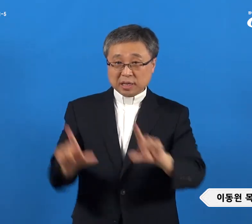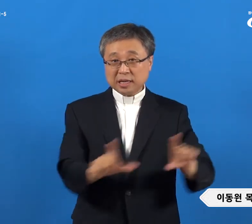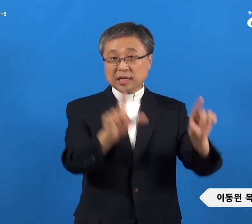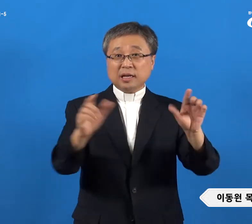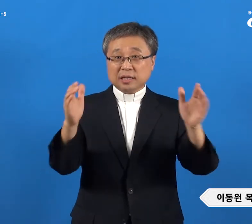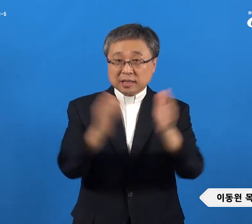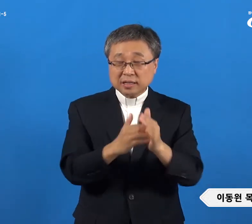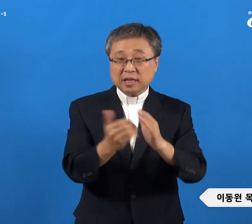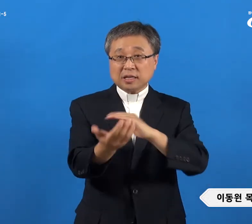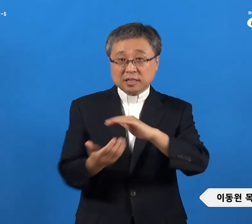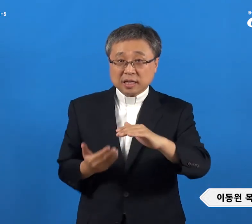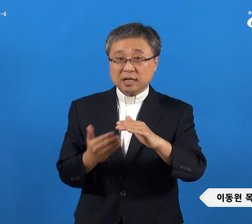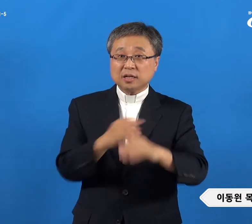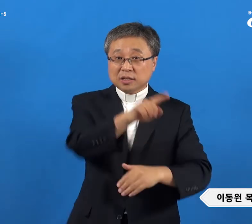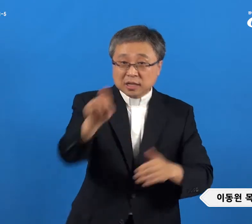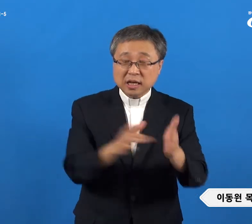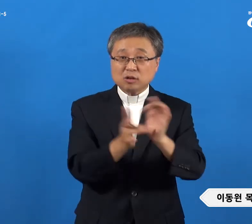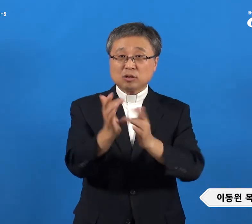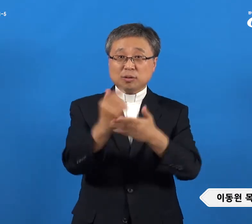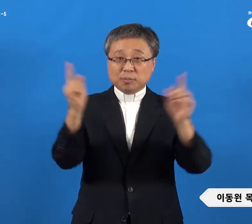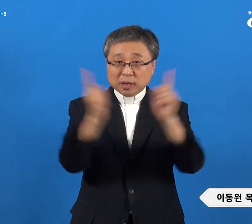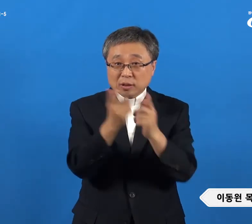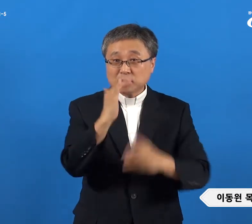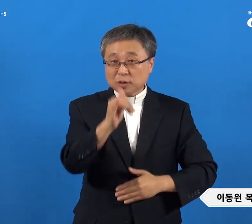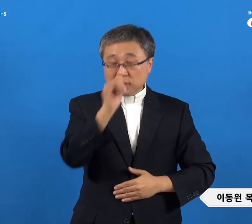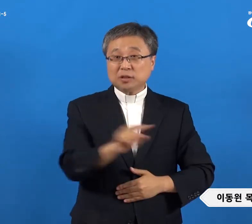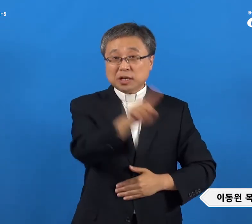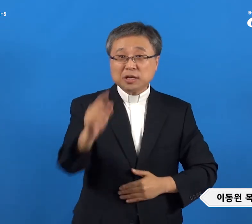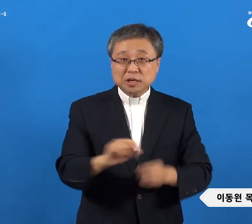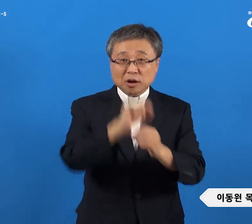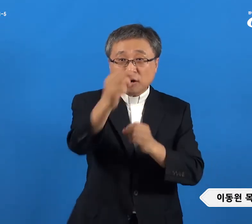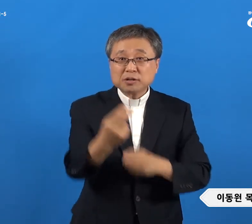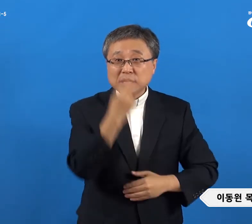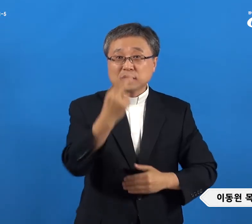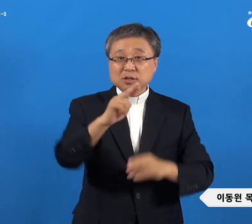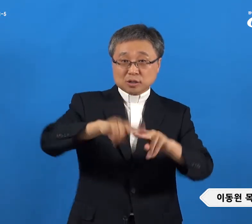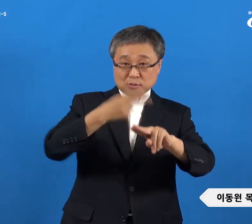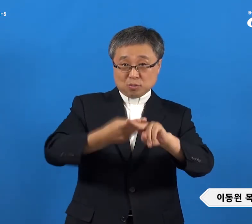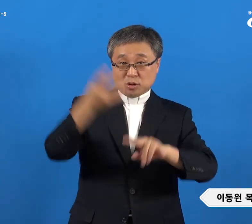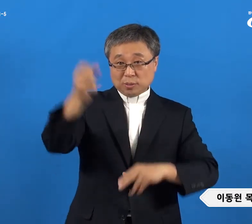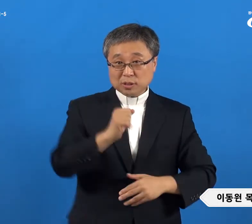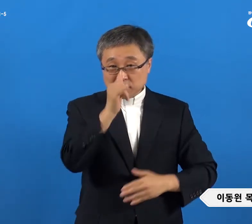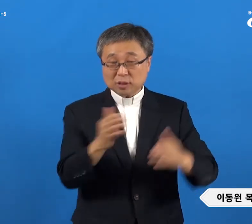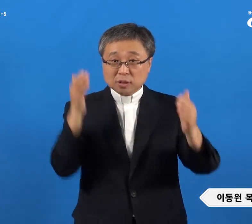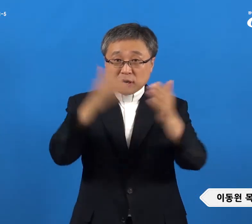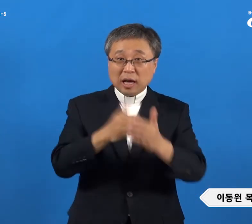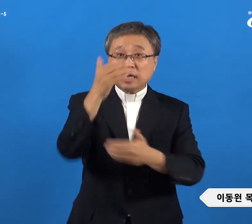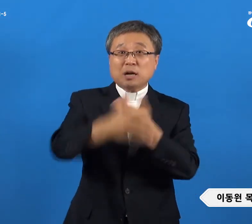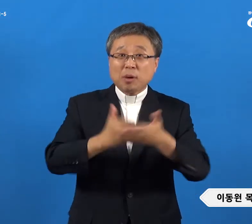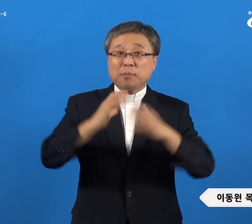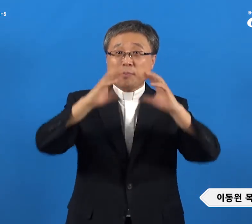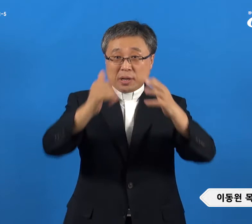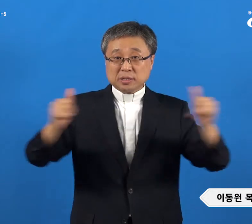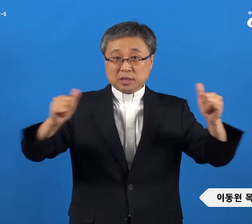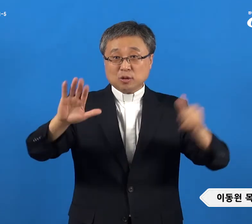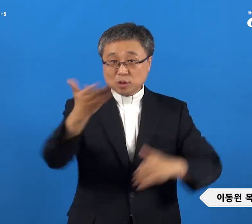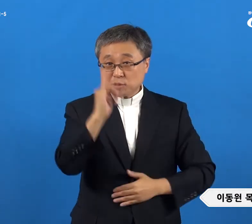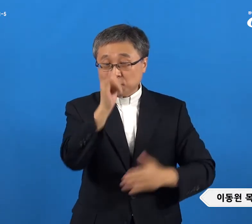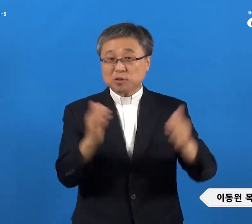예수를 만날 수 있도록, 그들이 영생의 선물을 받을 수 있도록, 하나님의 백성이 될 수가 있도록 그들에게 가장 소중한 선물을